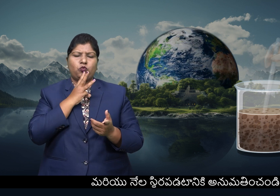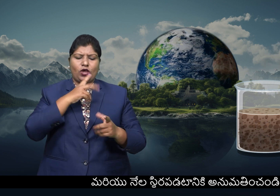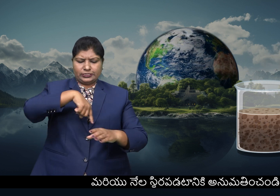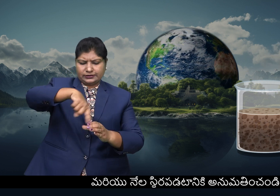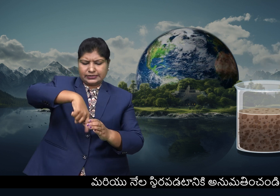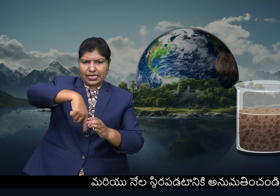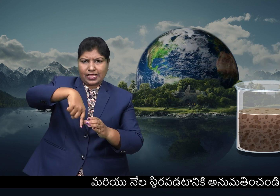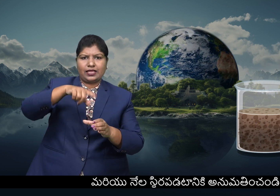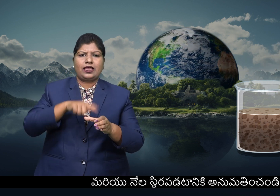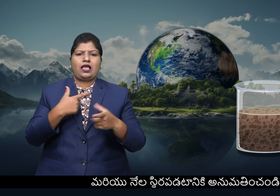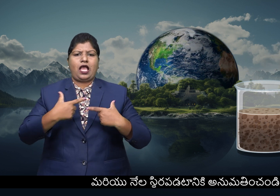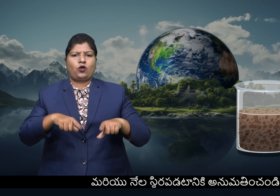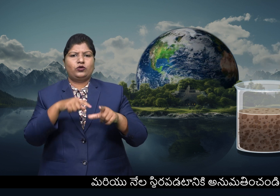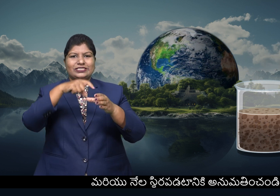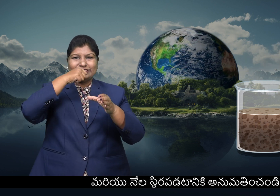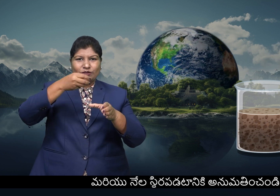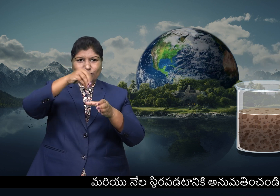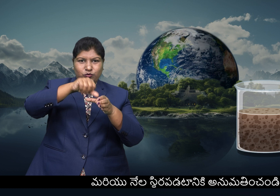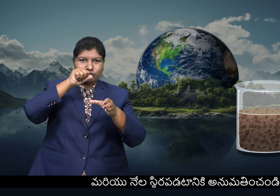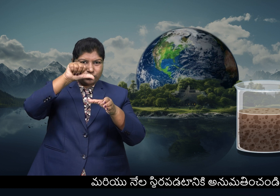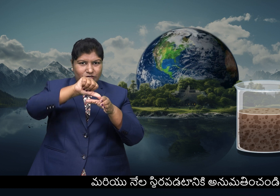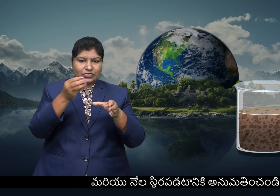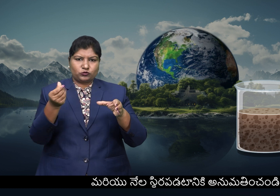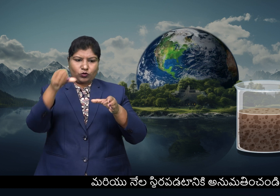మరియు నేల స్థిరపడటానికి అనుమతించండి.